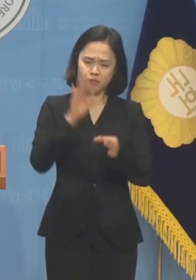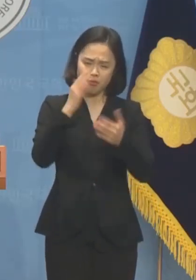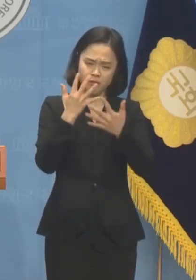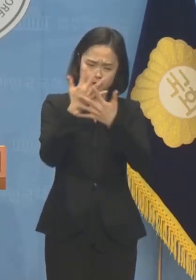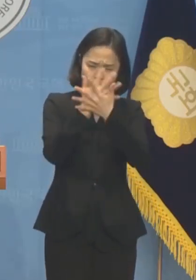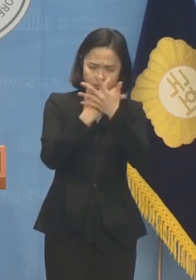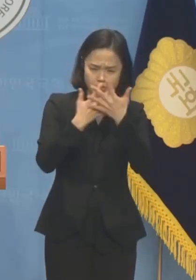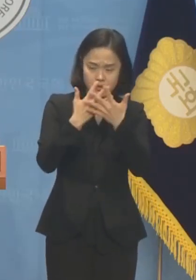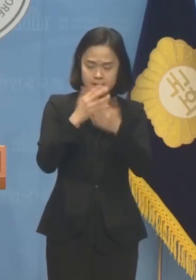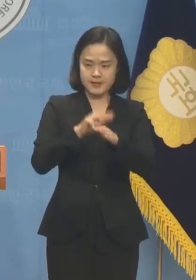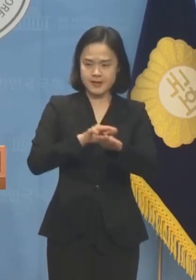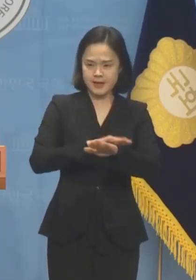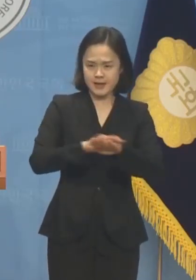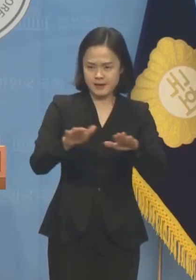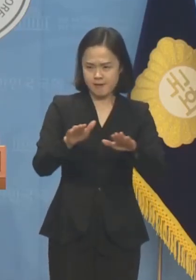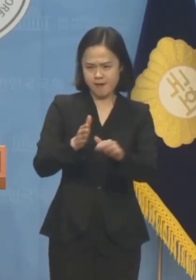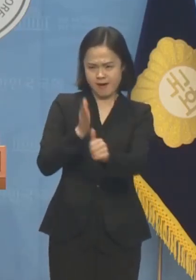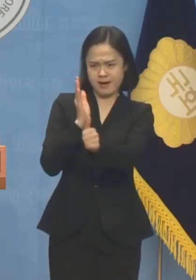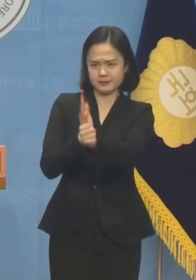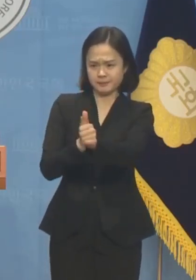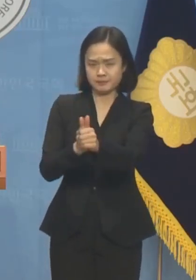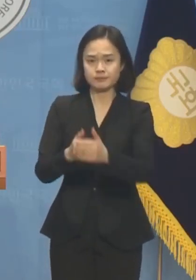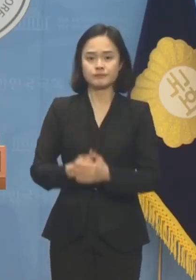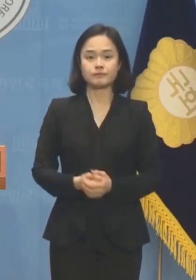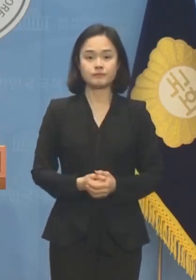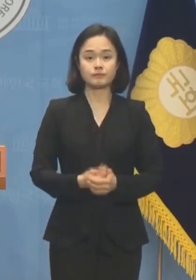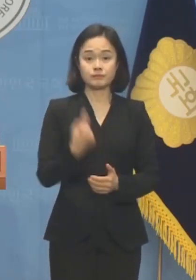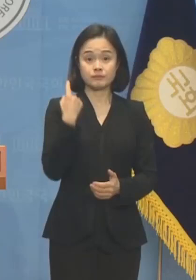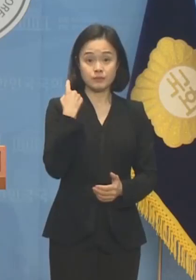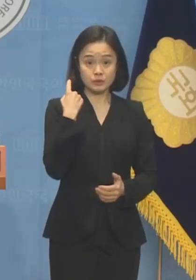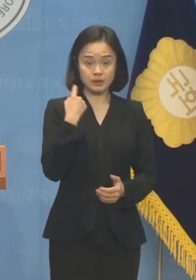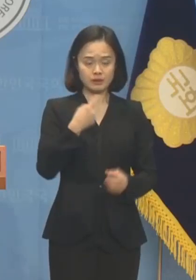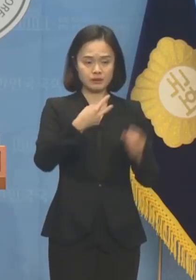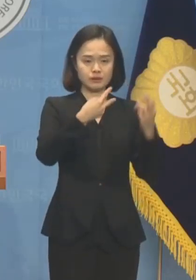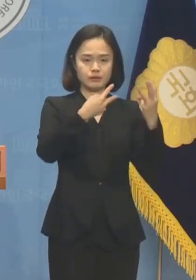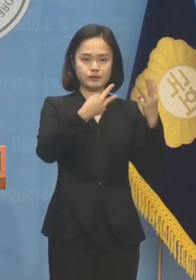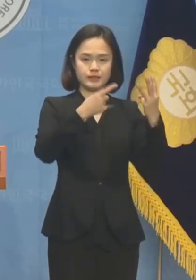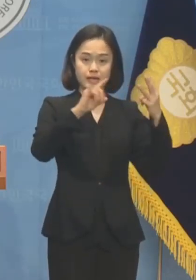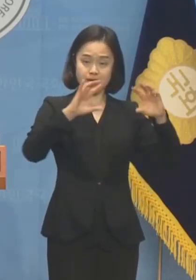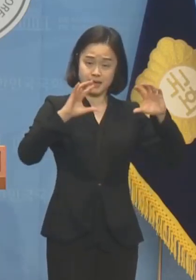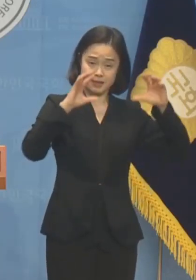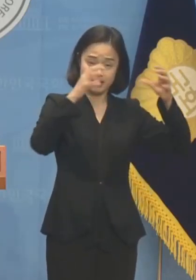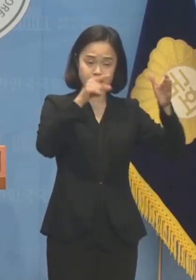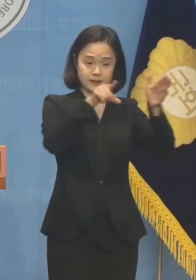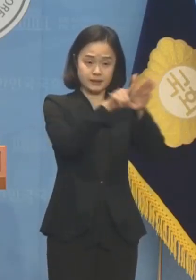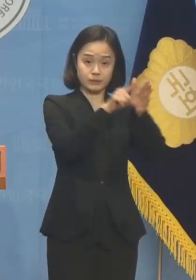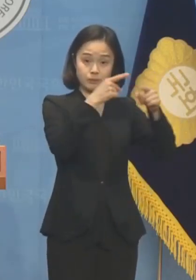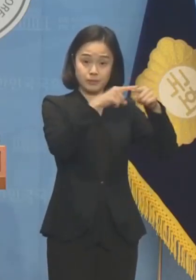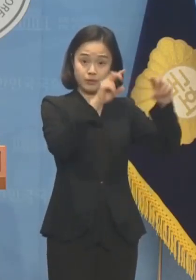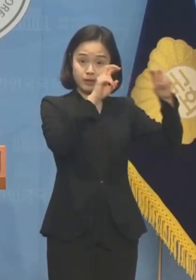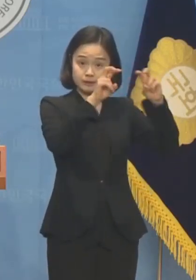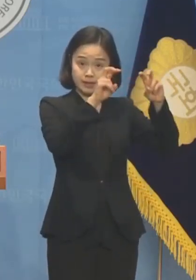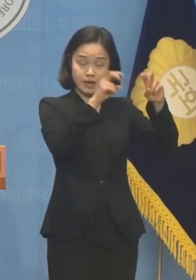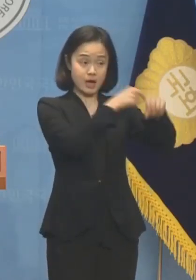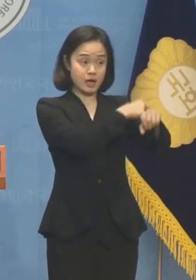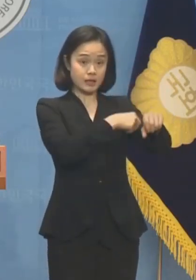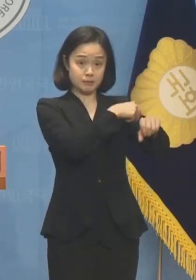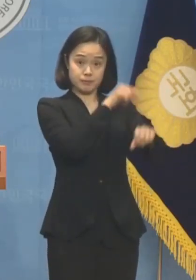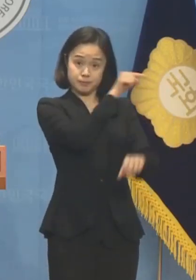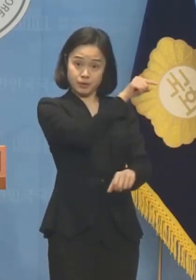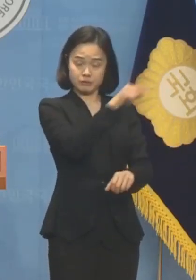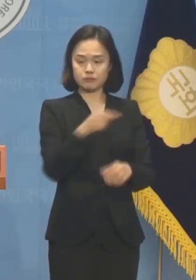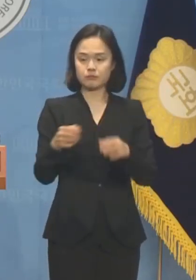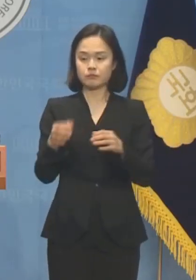응답하십시오. 어제 세계 3대 신용평가사 임원들이 최상목 대통령 권한대행에게 정치